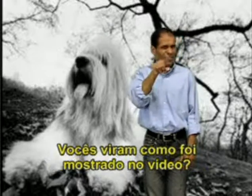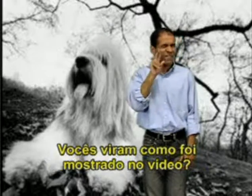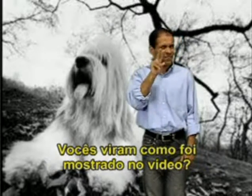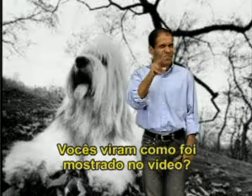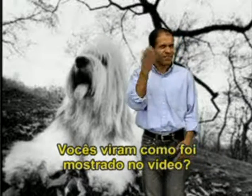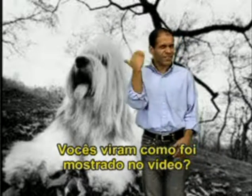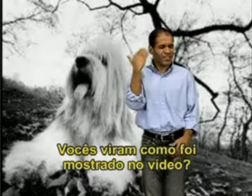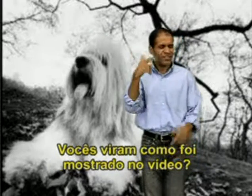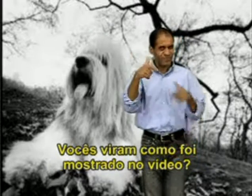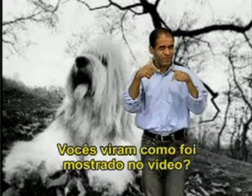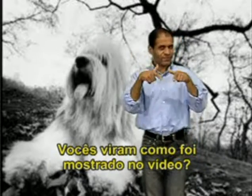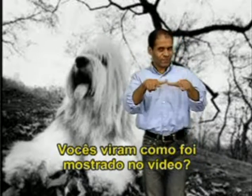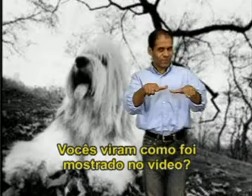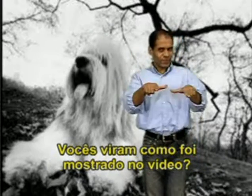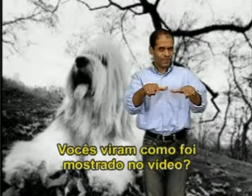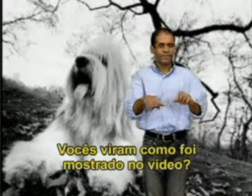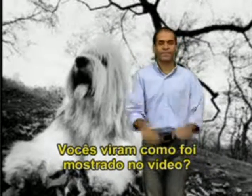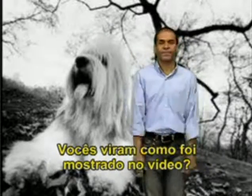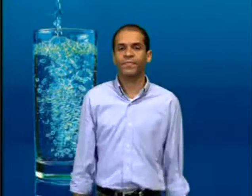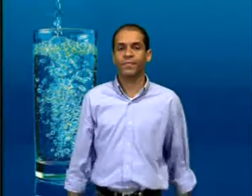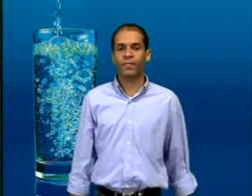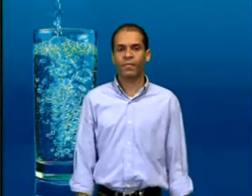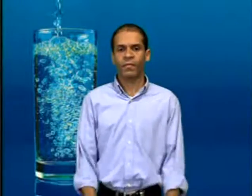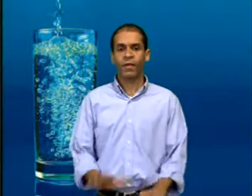Vocês viram como foi mostrado no vídeo?